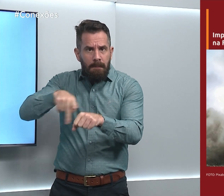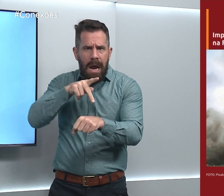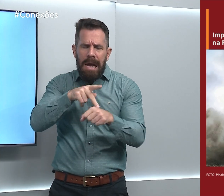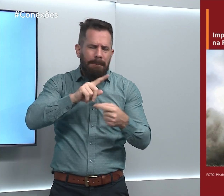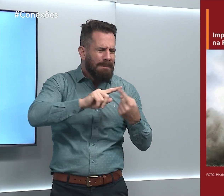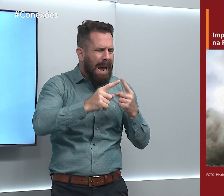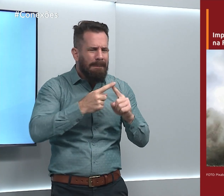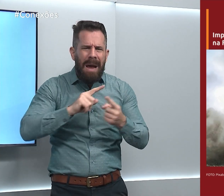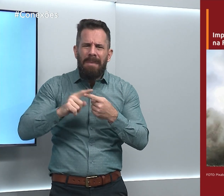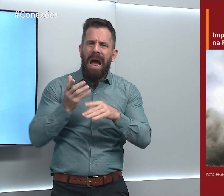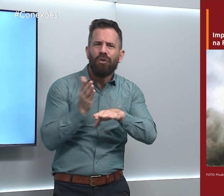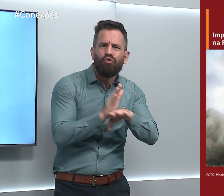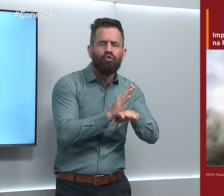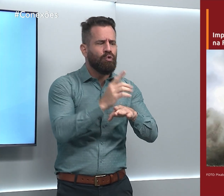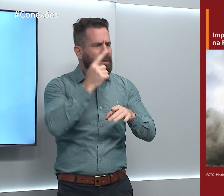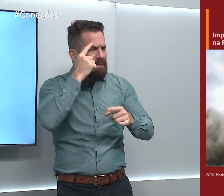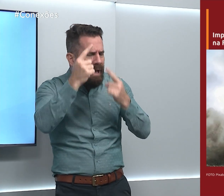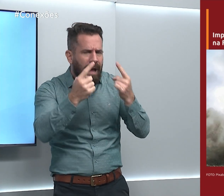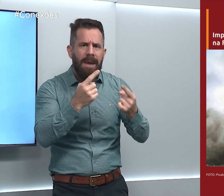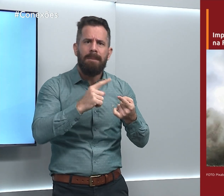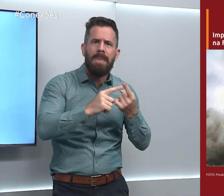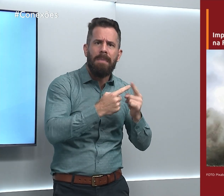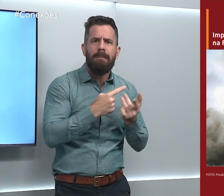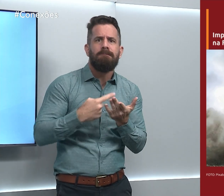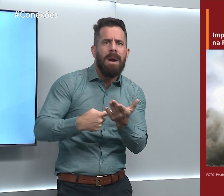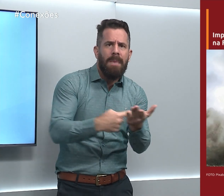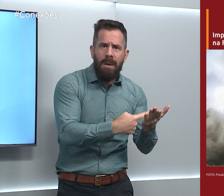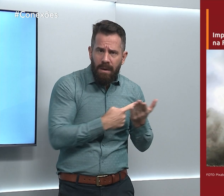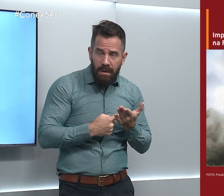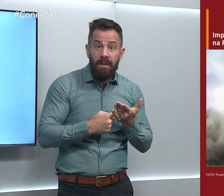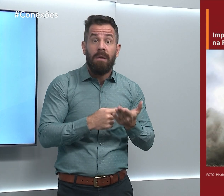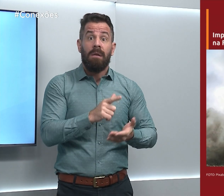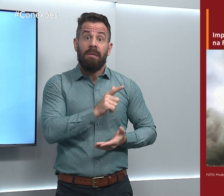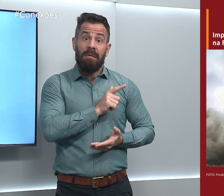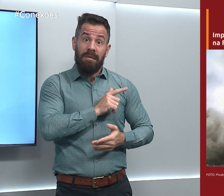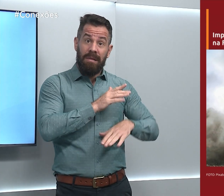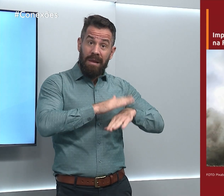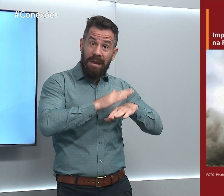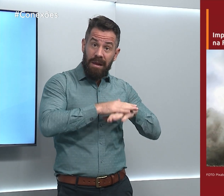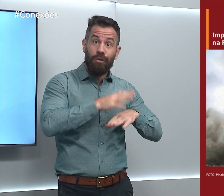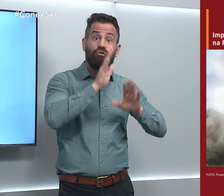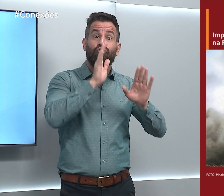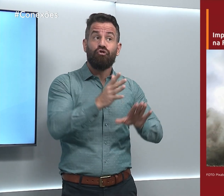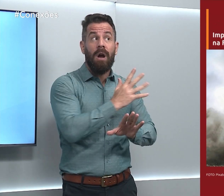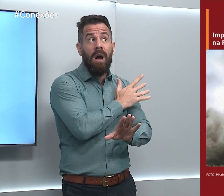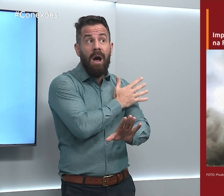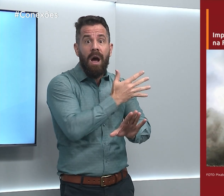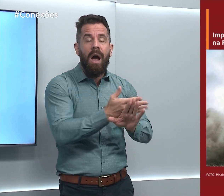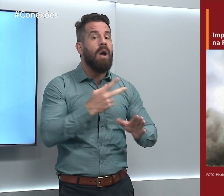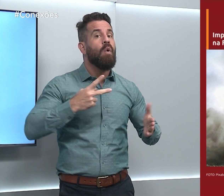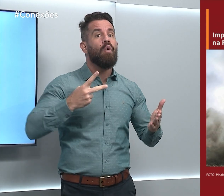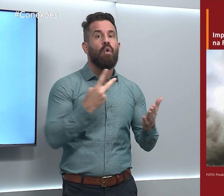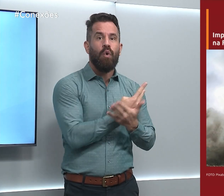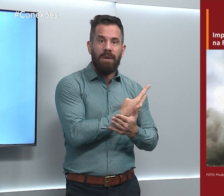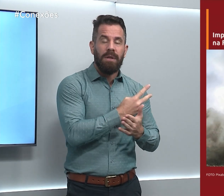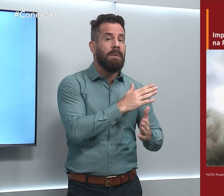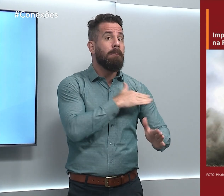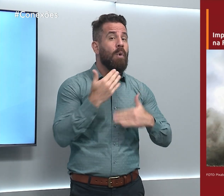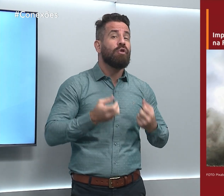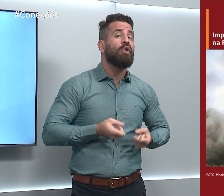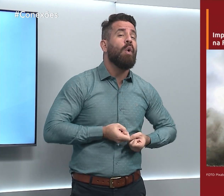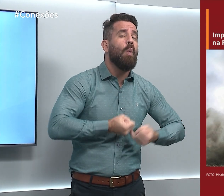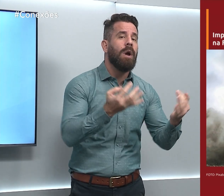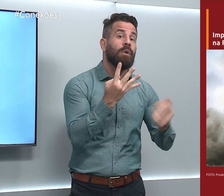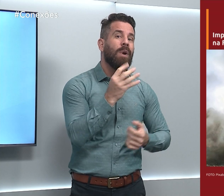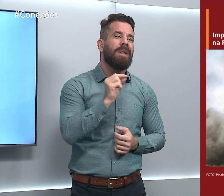segundo a autoridade palestina, mais de 40 mil pessoas morreram durante o conflito na faixa de Gaza.